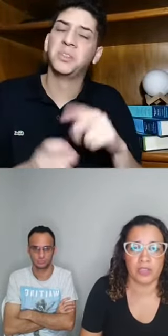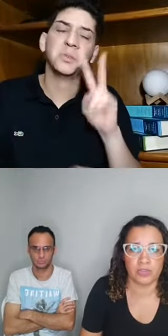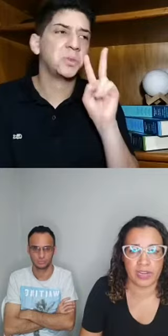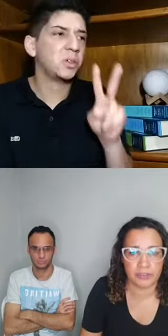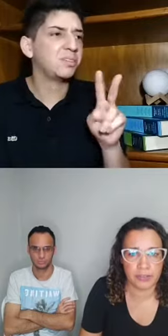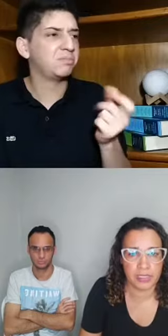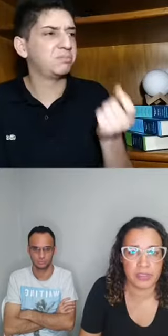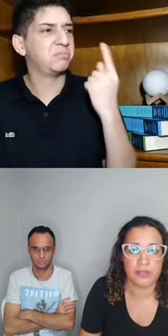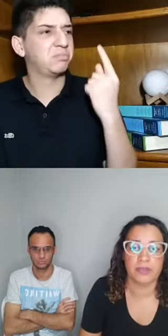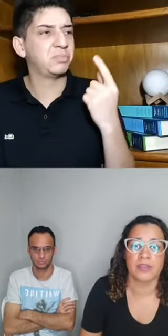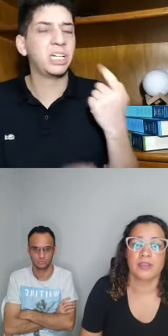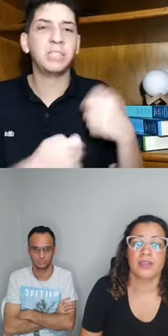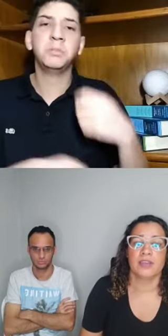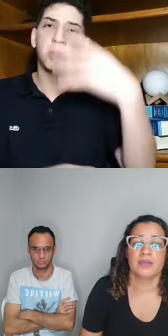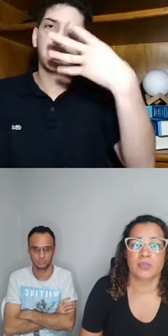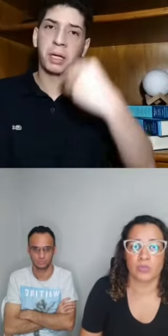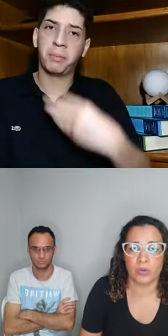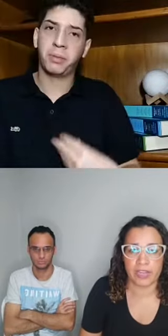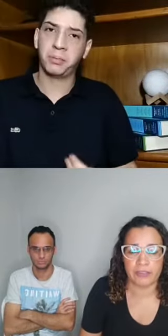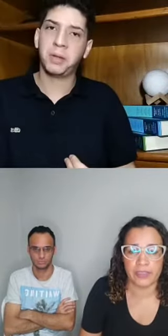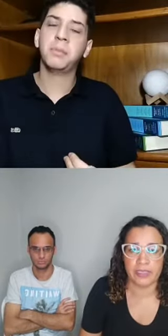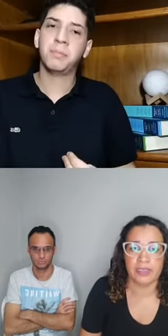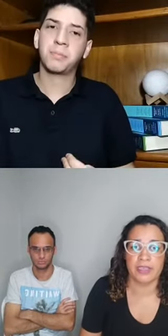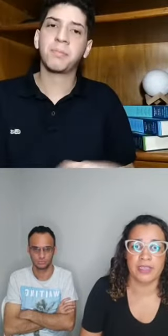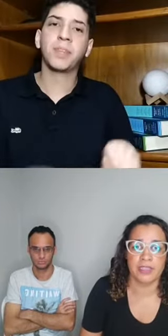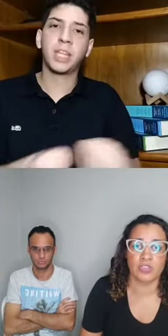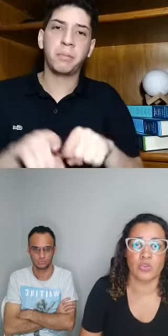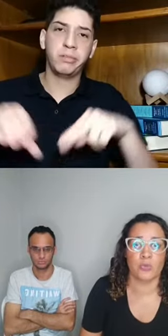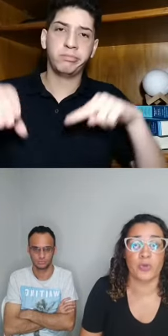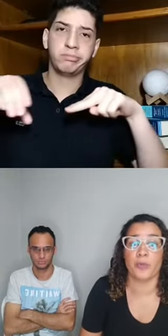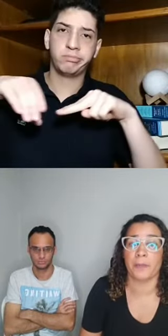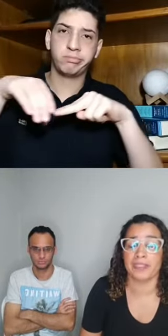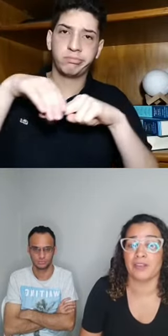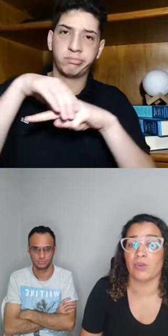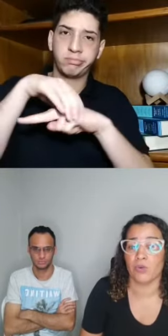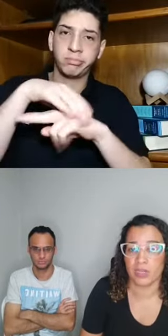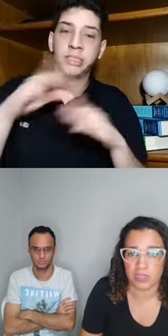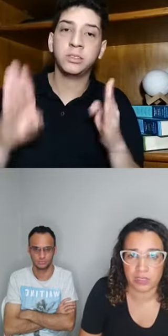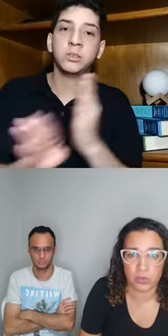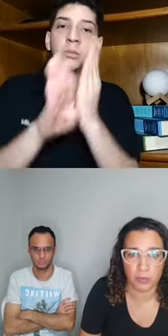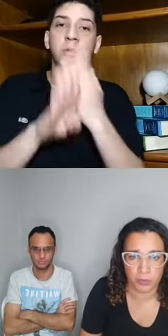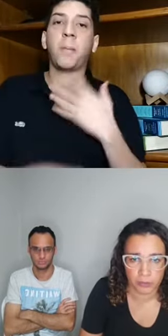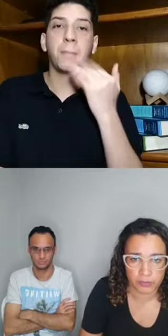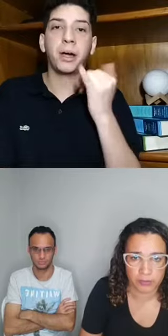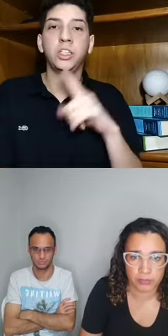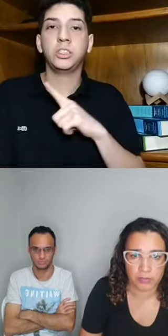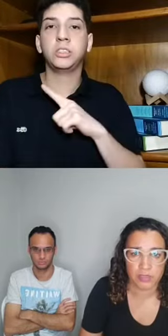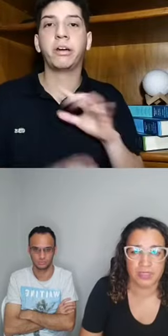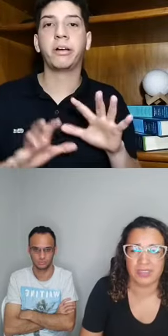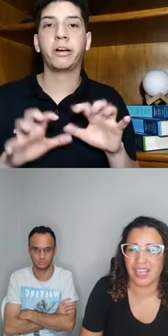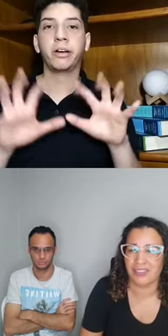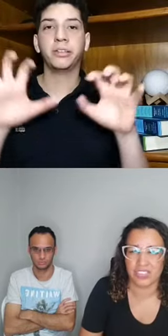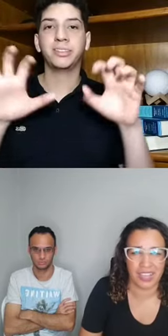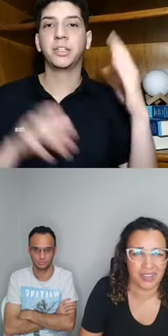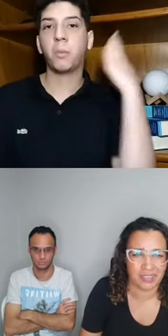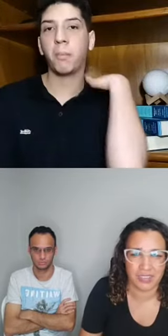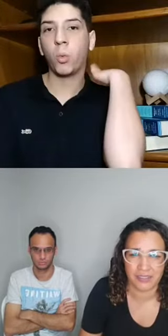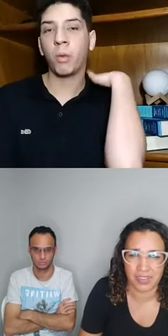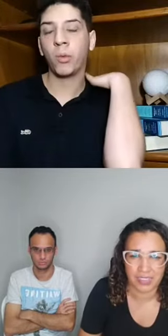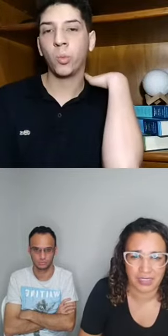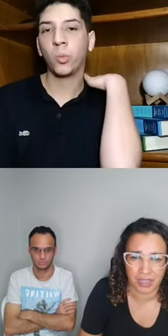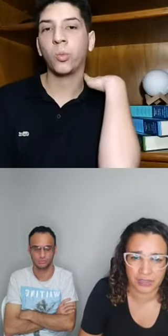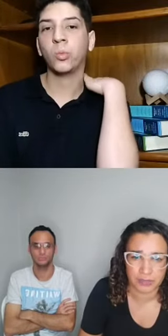uma radiografia, uma tomografia e descobriu que meu pai estava com câncer no pulmão. Estava já